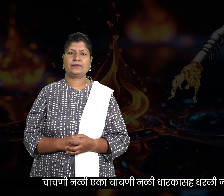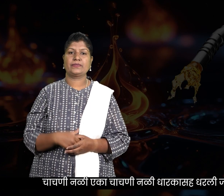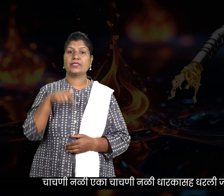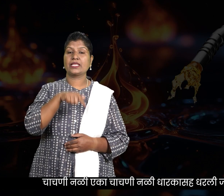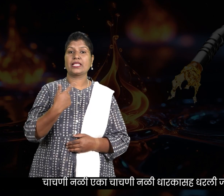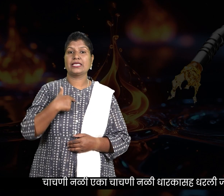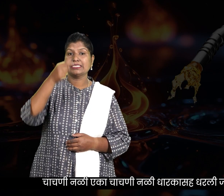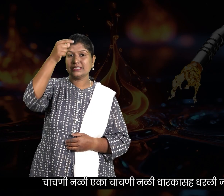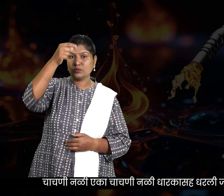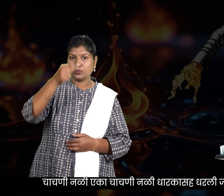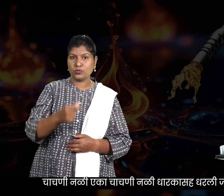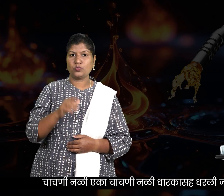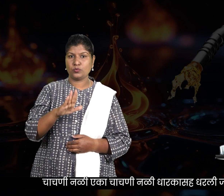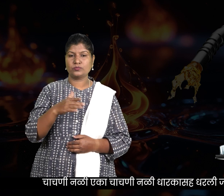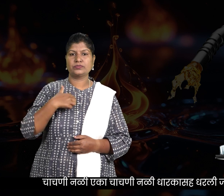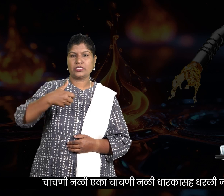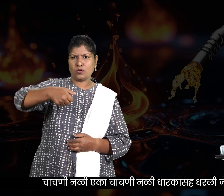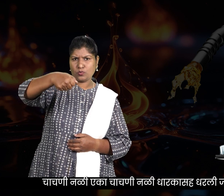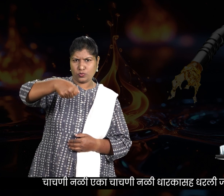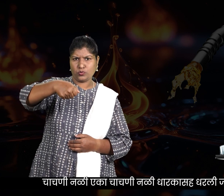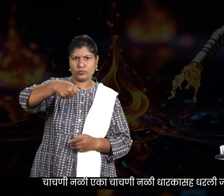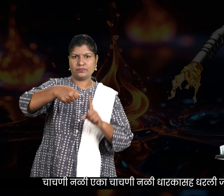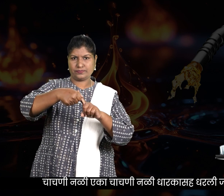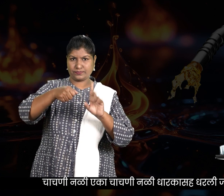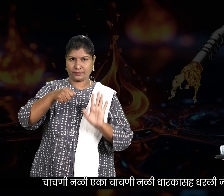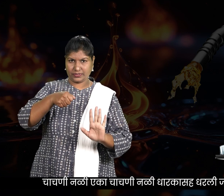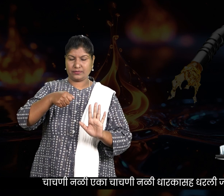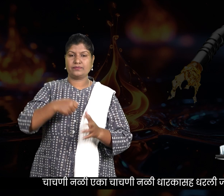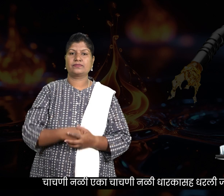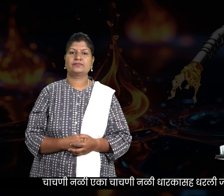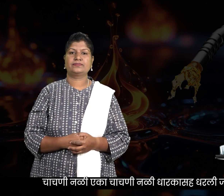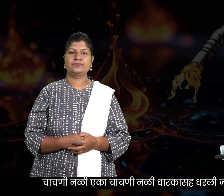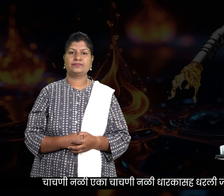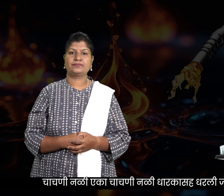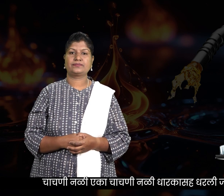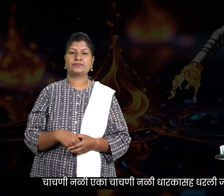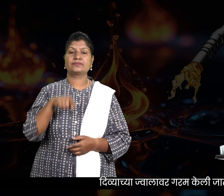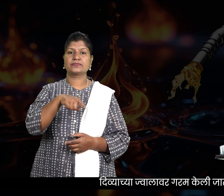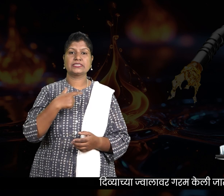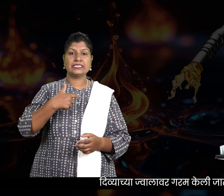चाचणी नळी एका चाचणी नळी धारकासह धरली जाते आणि स्पिरिट दिव्यांच्या